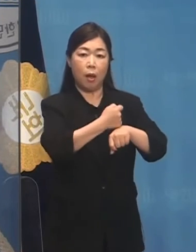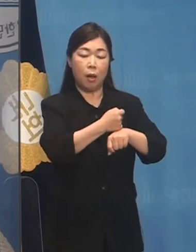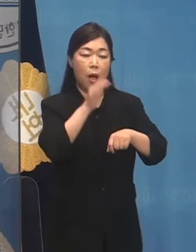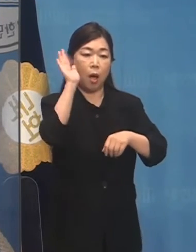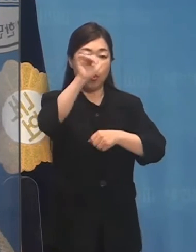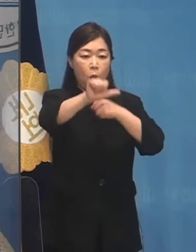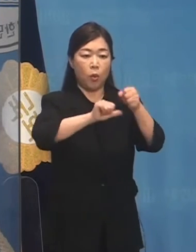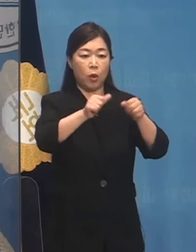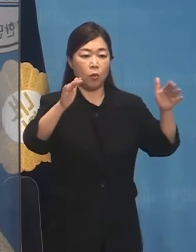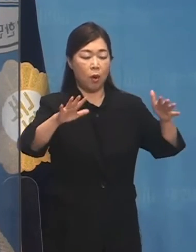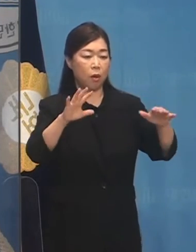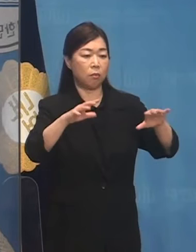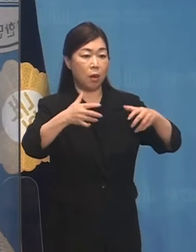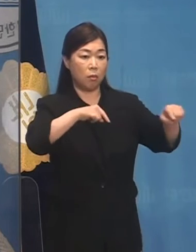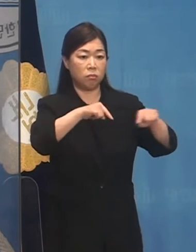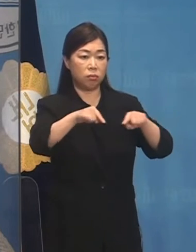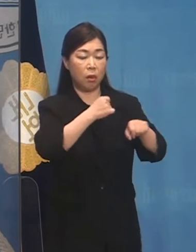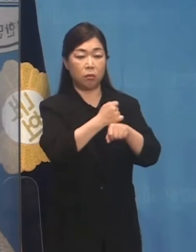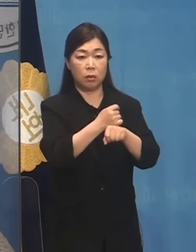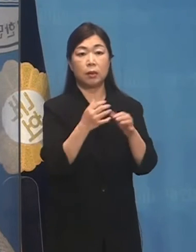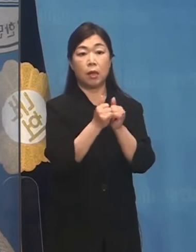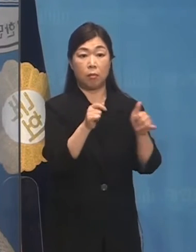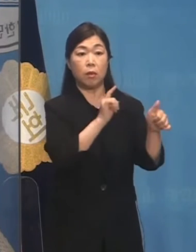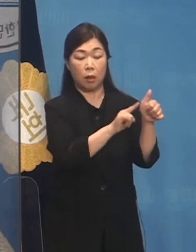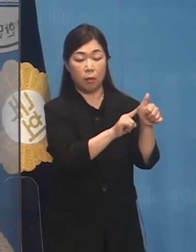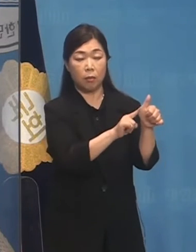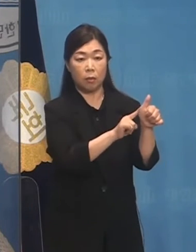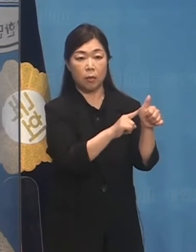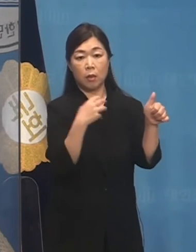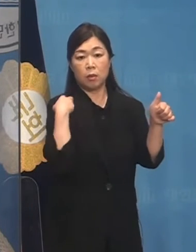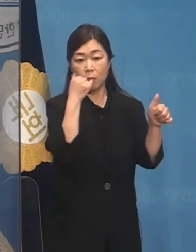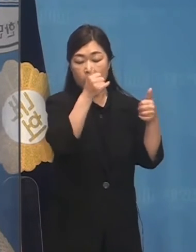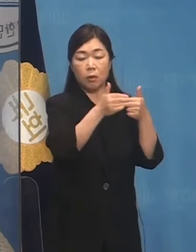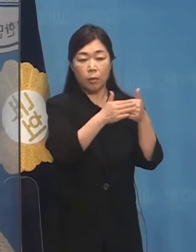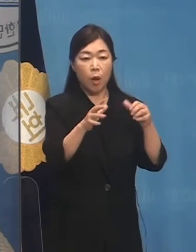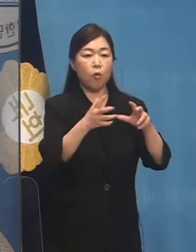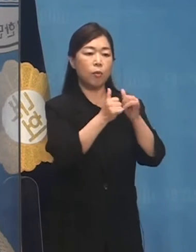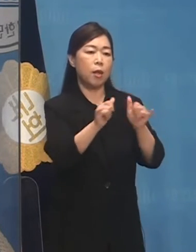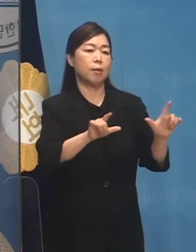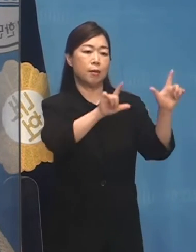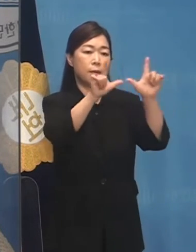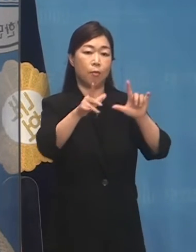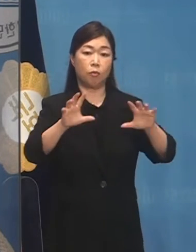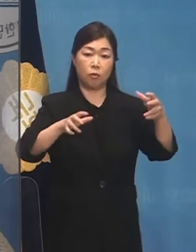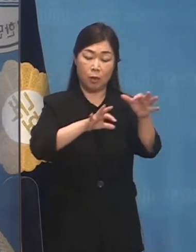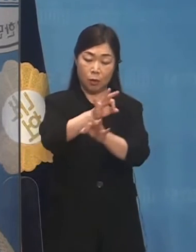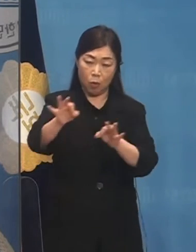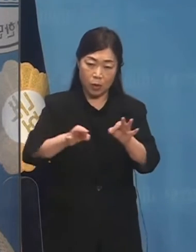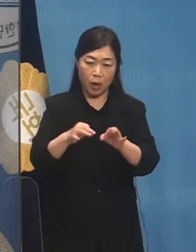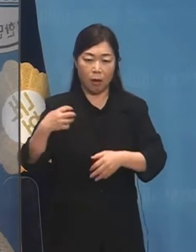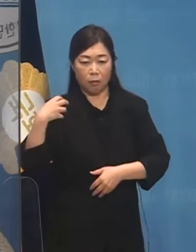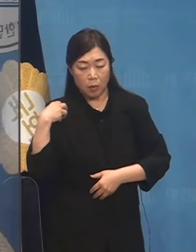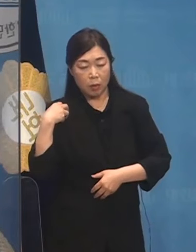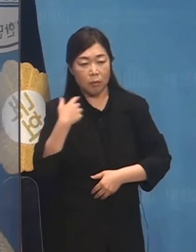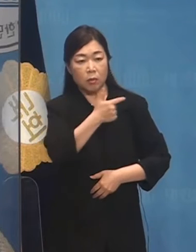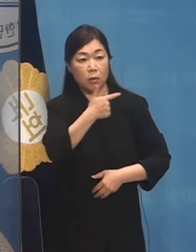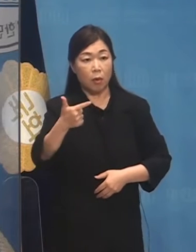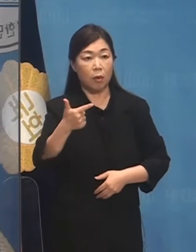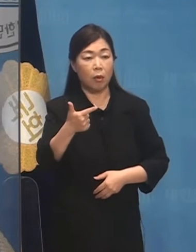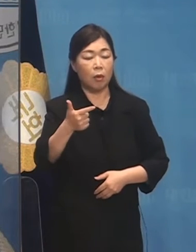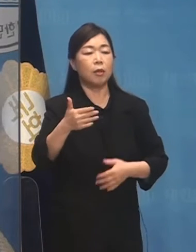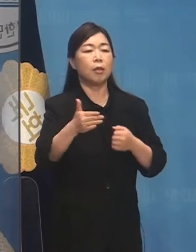5년 국정운영 기틀을 마련하실 분입니다. 그만큼 국민의 삶과 국가 경제에 미칠 영향도 지대합니다.